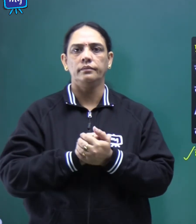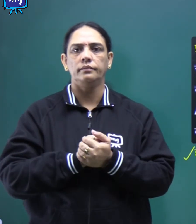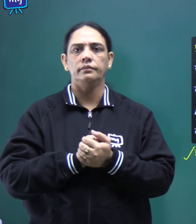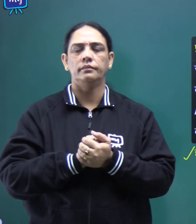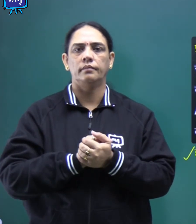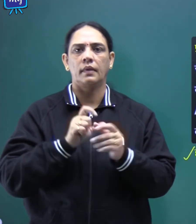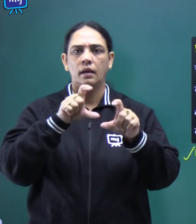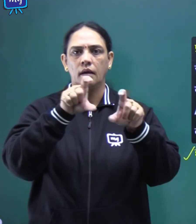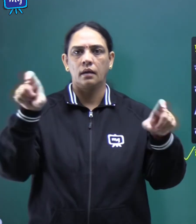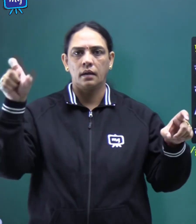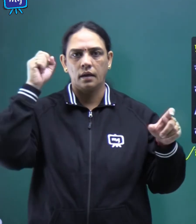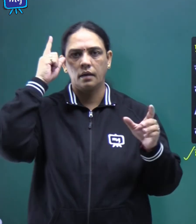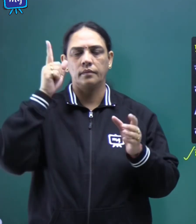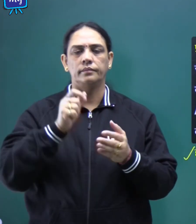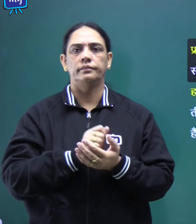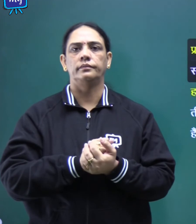समझ आ गया।